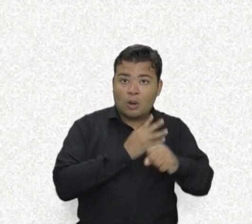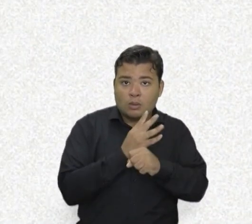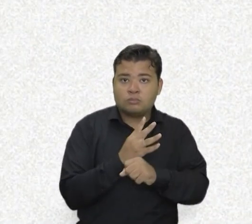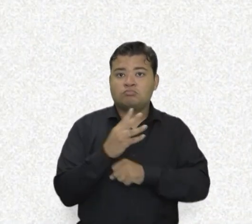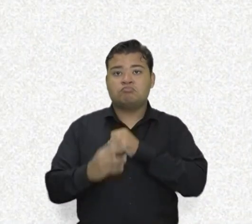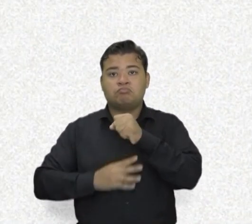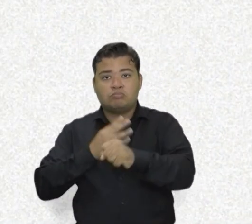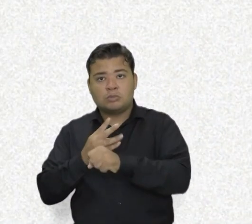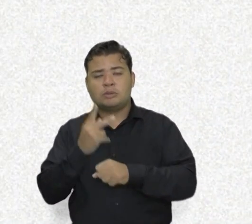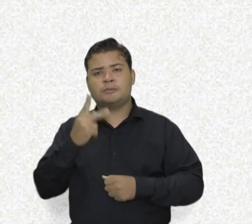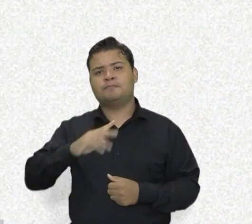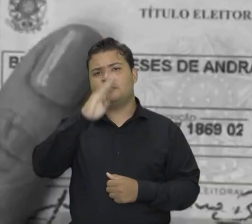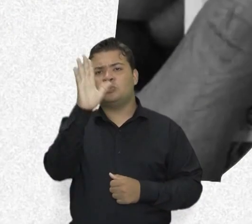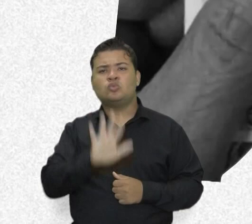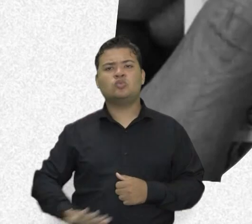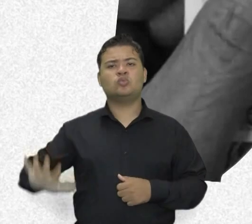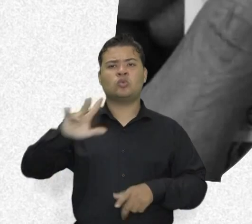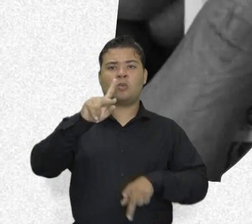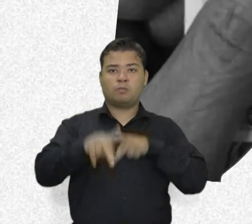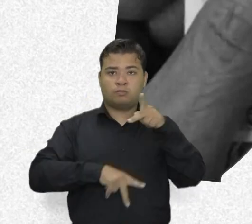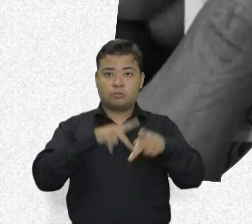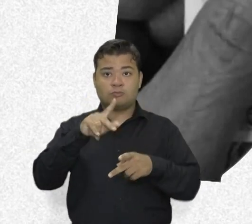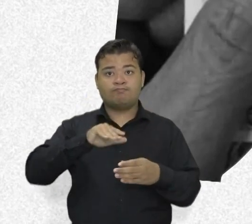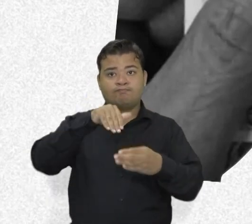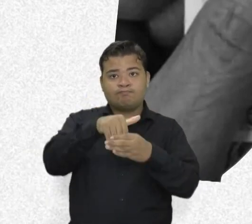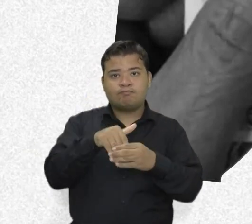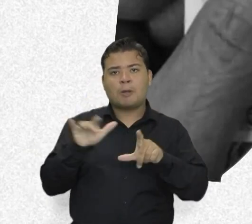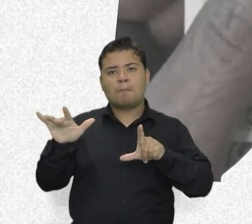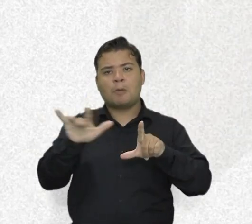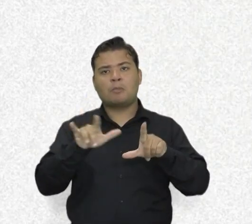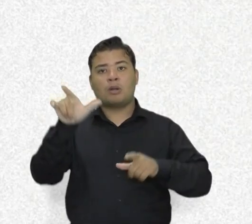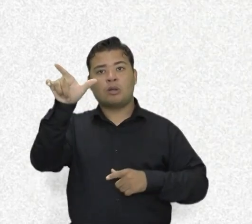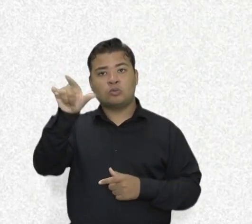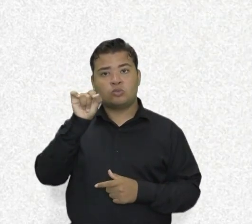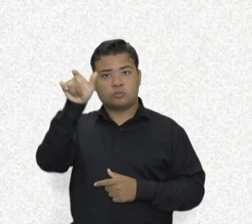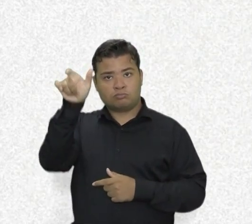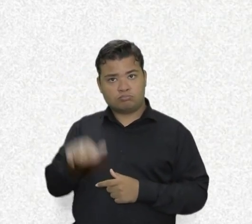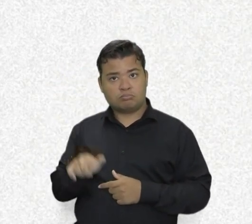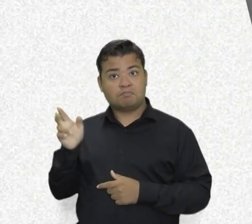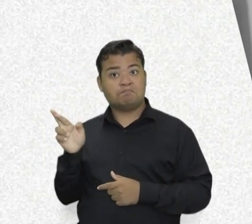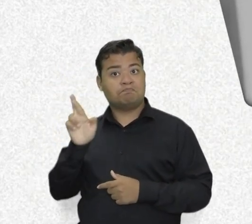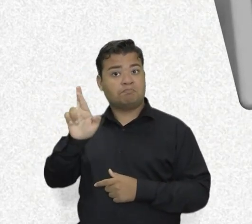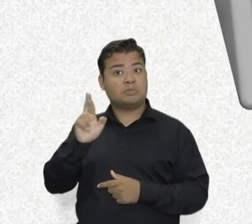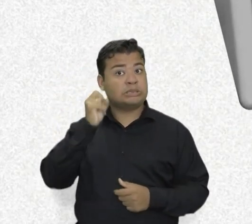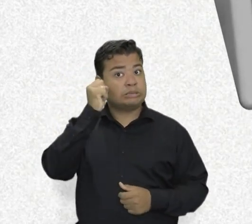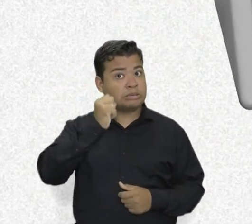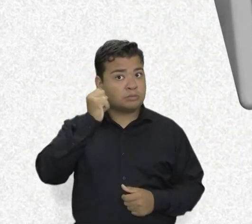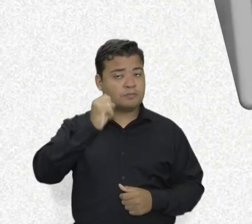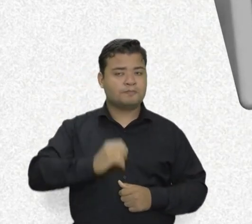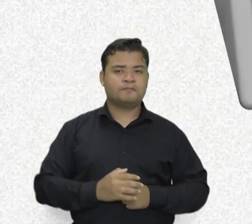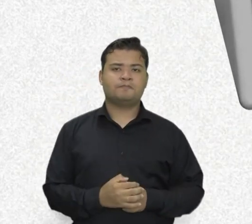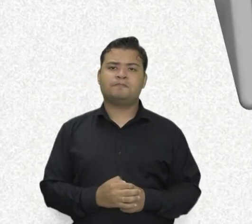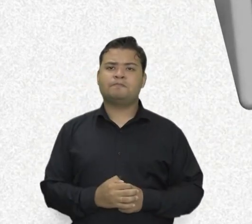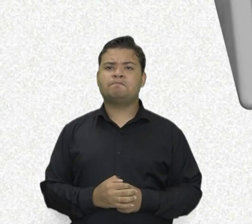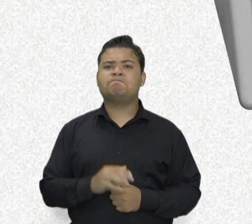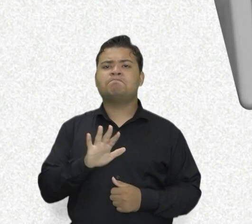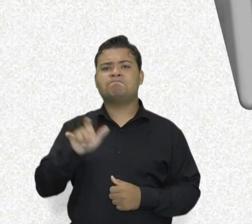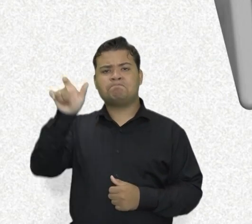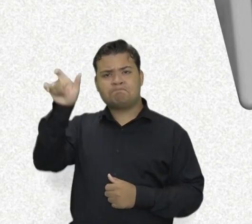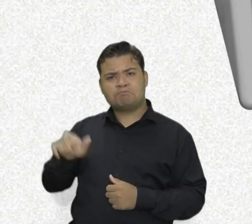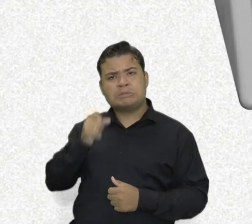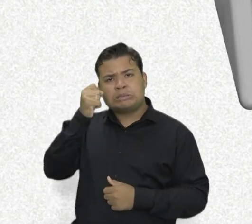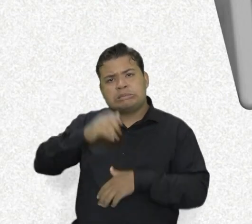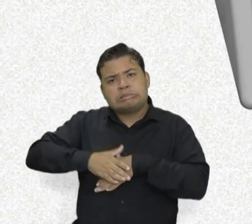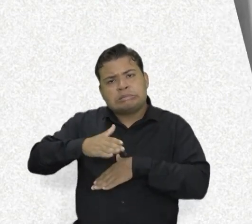De 4 em 4 anos, a população brasileira vai às urnas escolher seu representante para o cargo de senador da